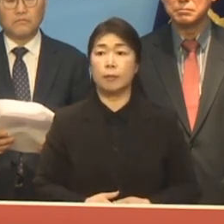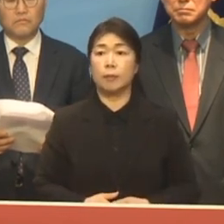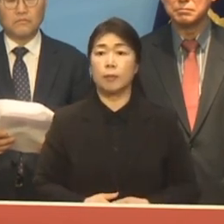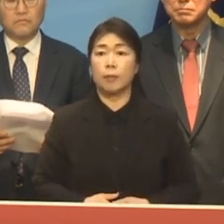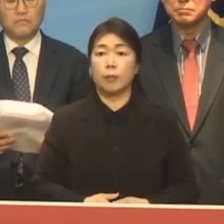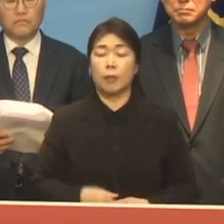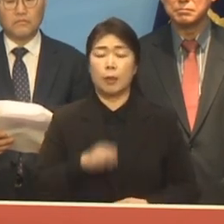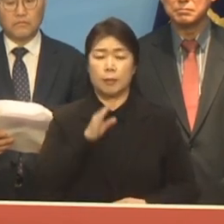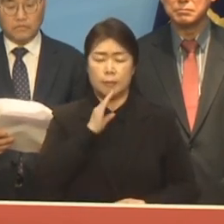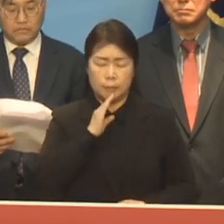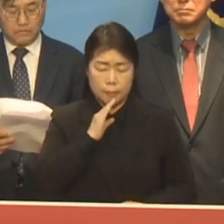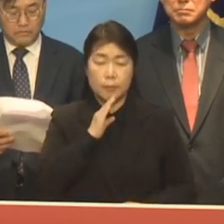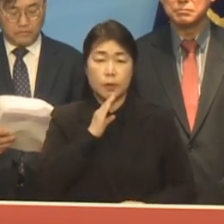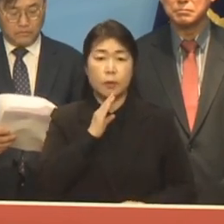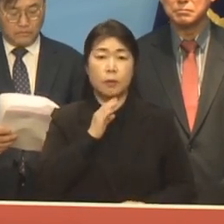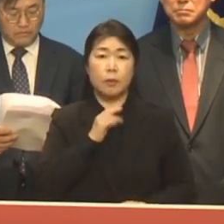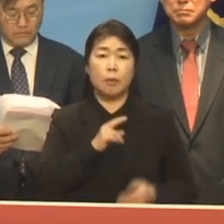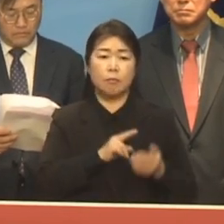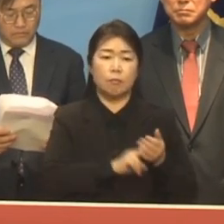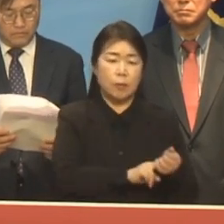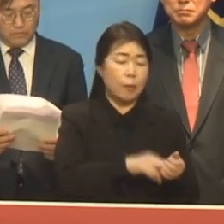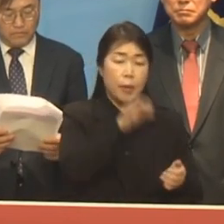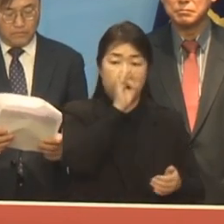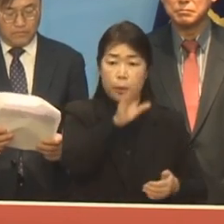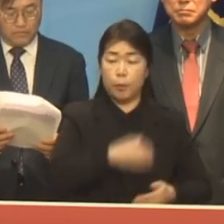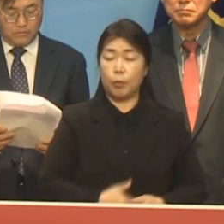진실은 묻힐 수도 없고